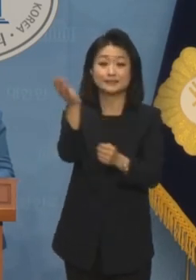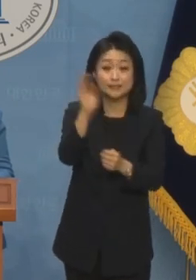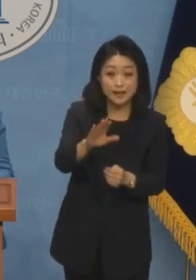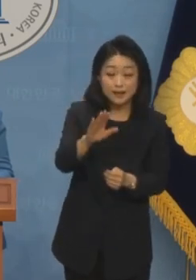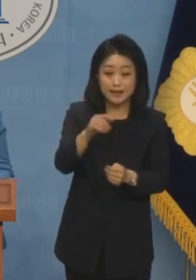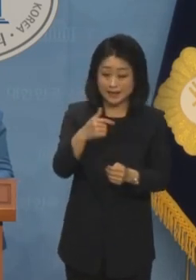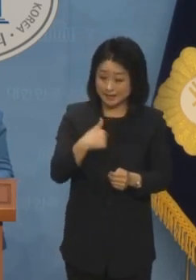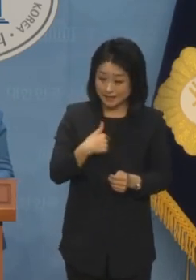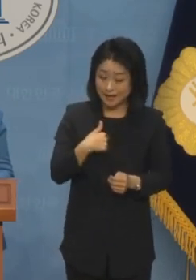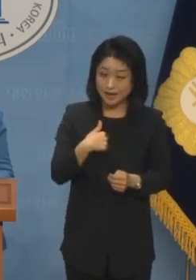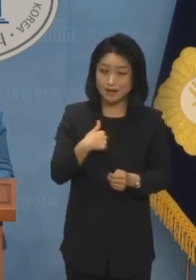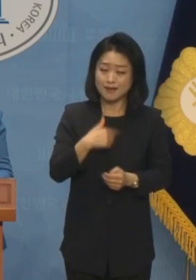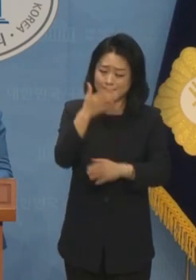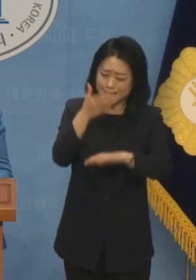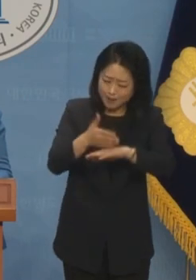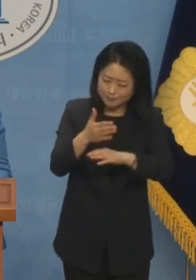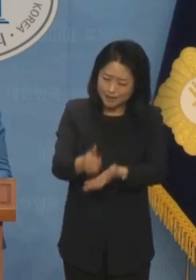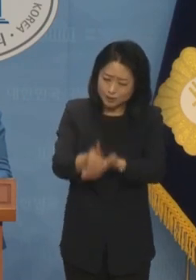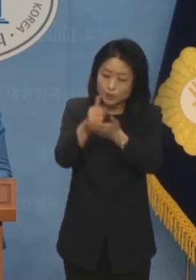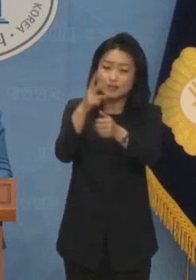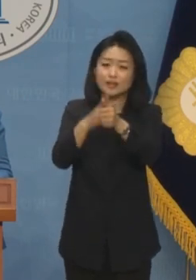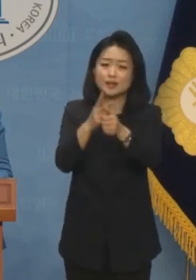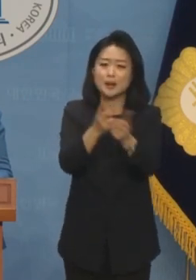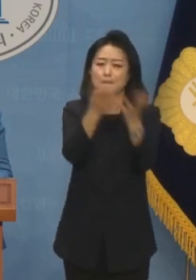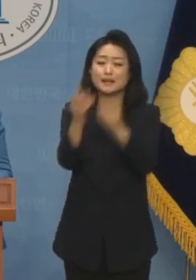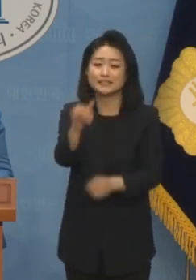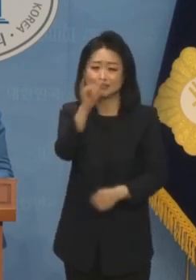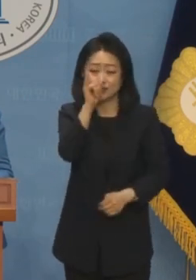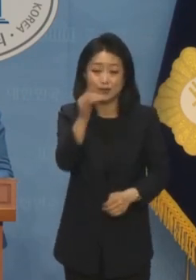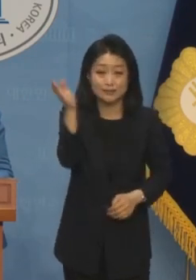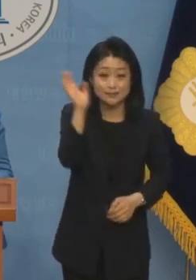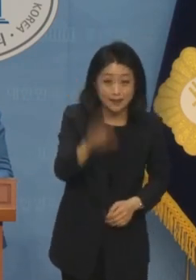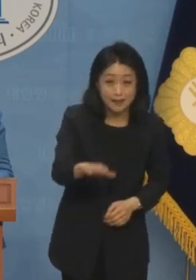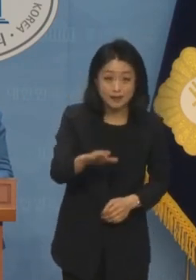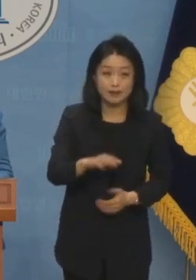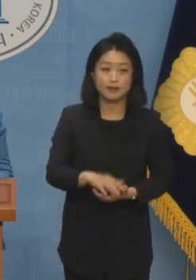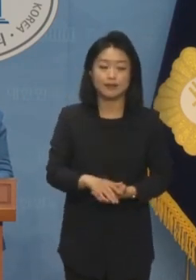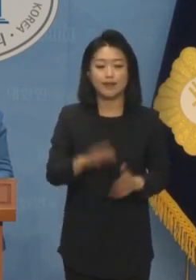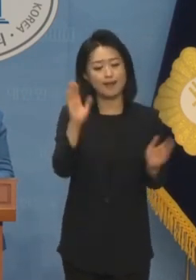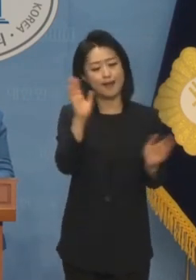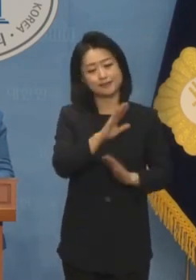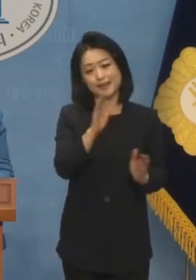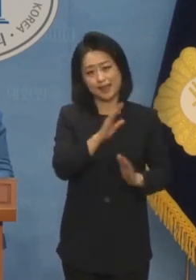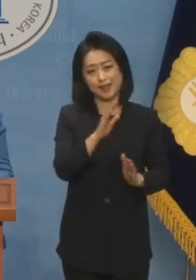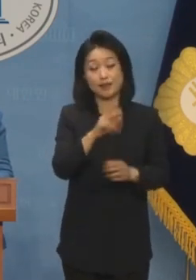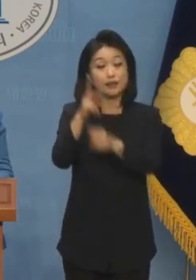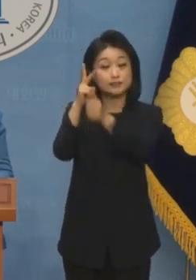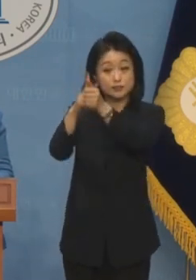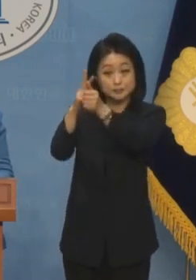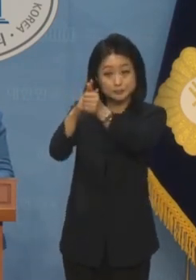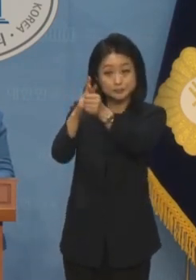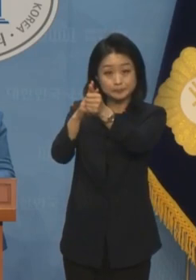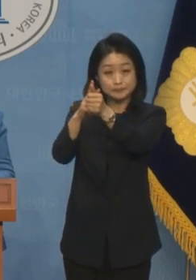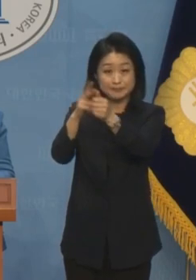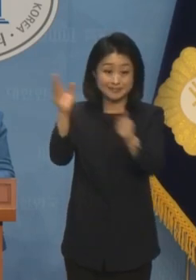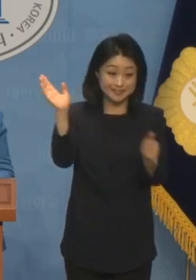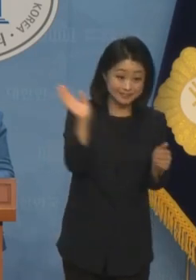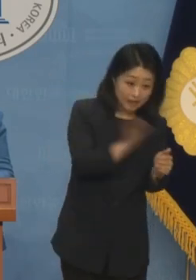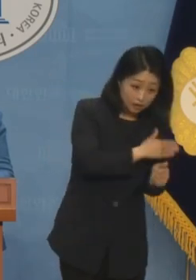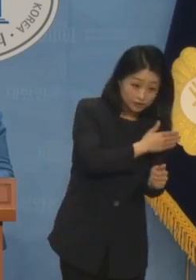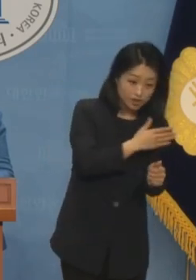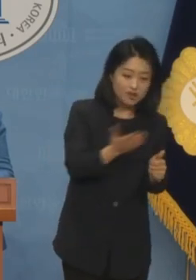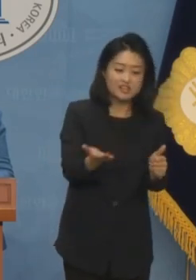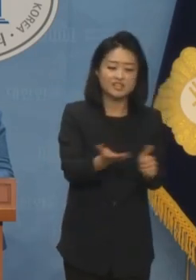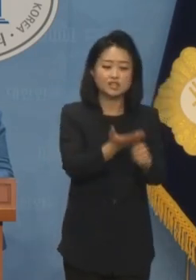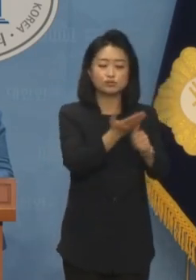저도 너무나 감사하고 존경하는 선생님들이 많습니다. 그렇지만 학생은 선생님이 때려서